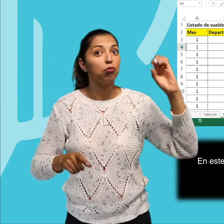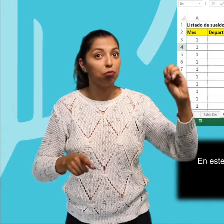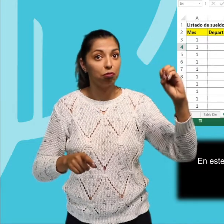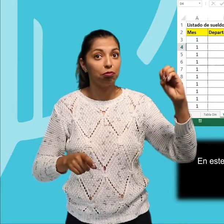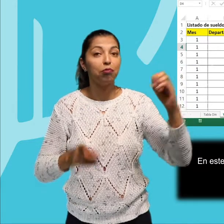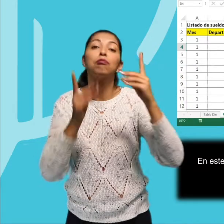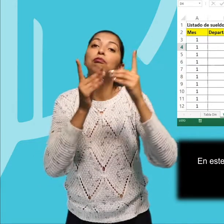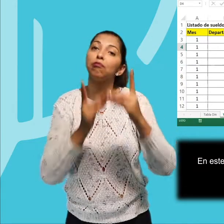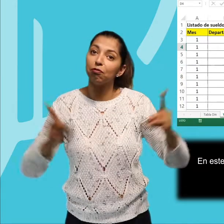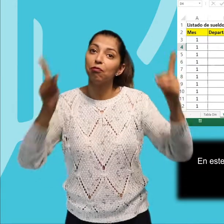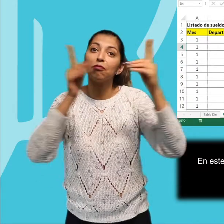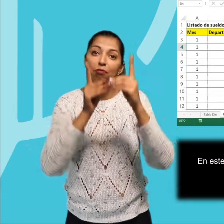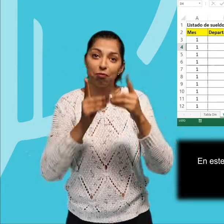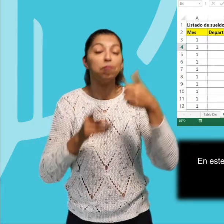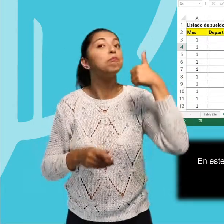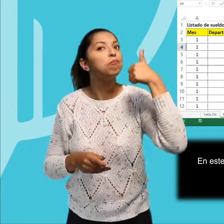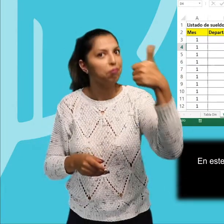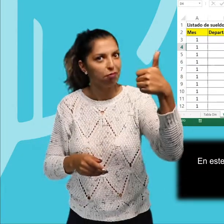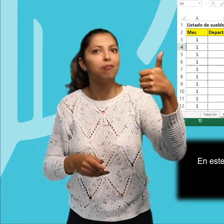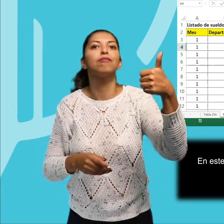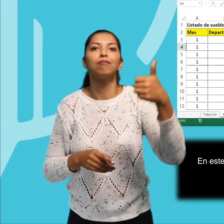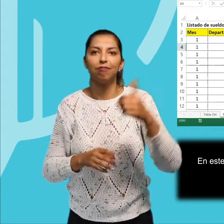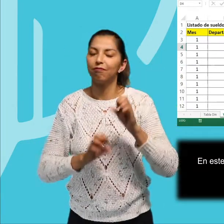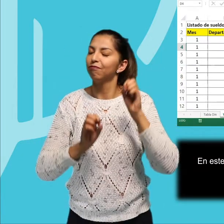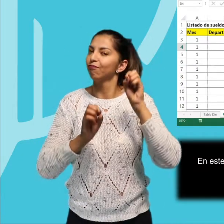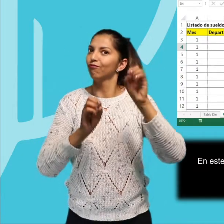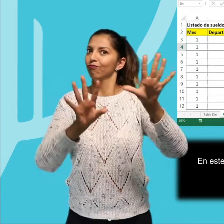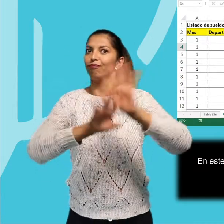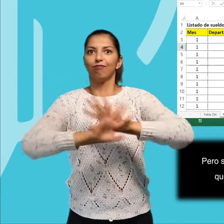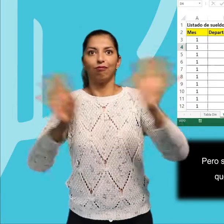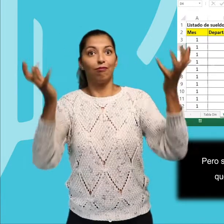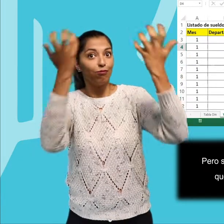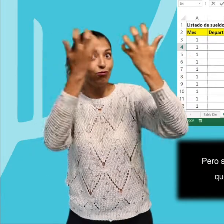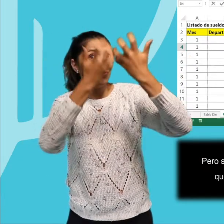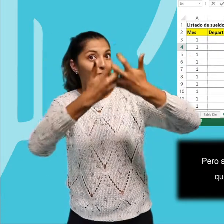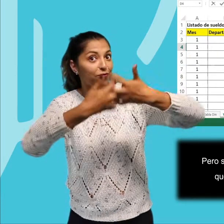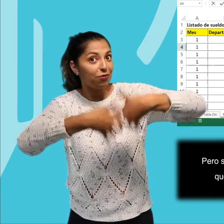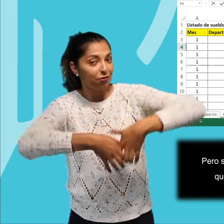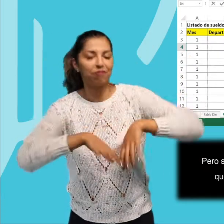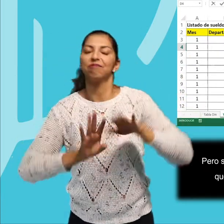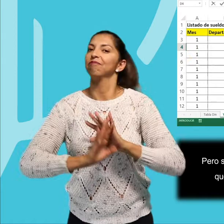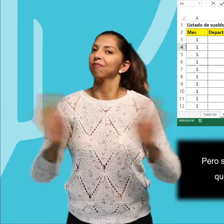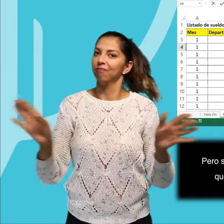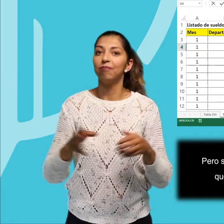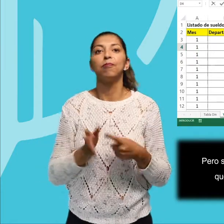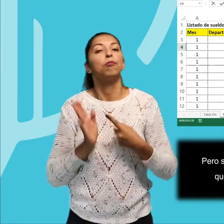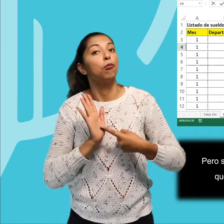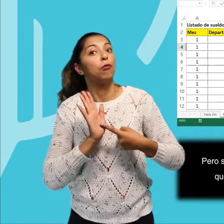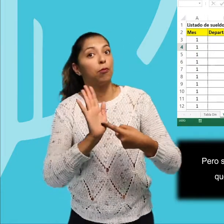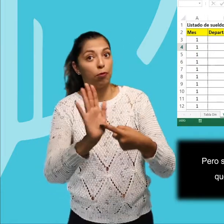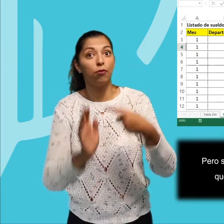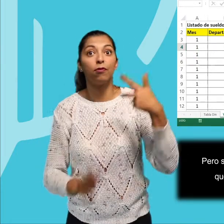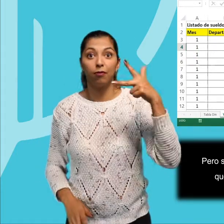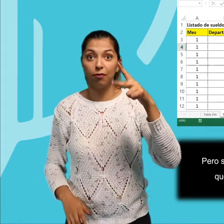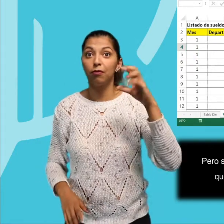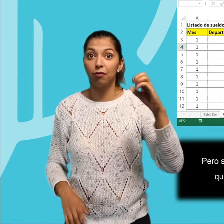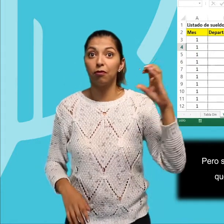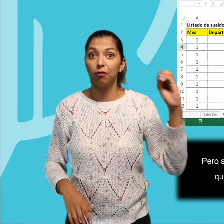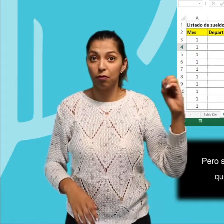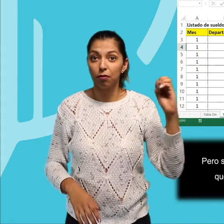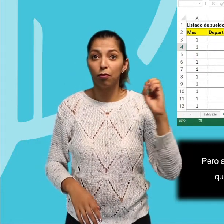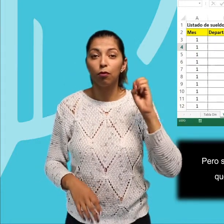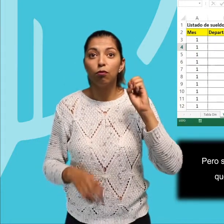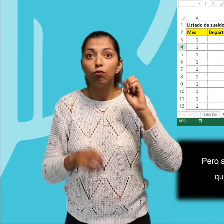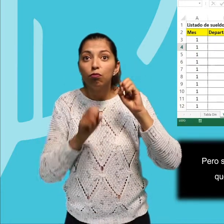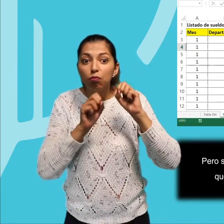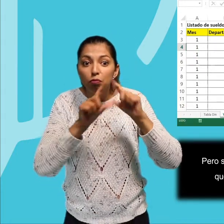que es un dato válido, no nos despliega ningún mensaje, pero si pongo 300, doy enter, me